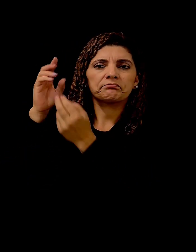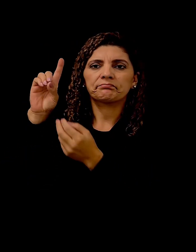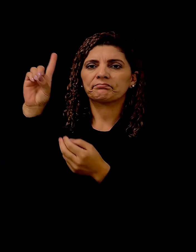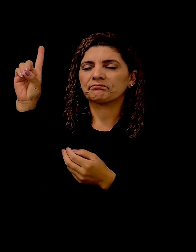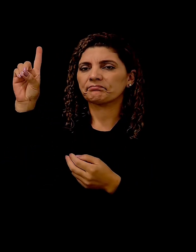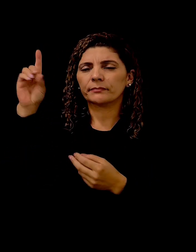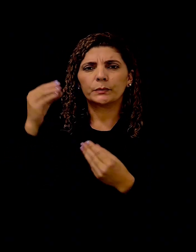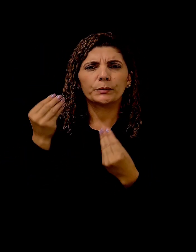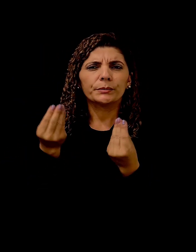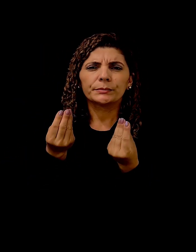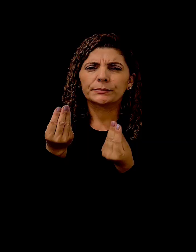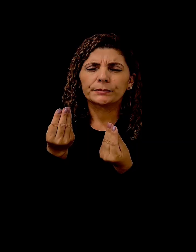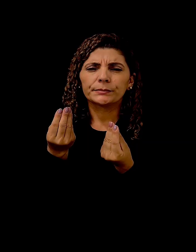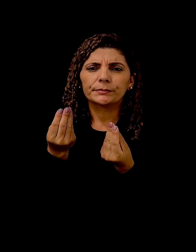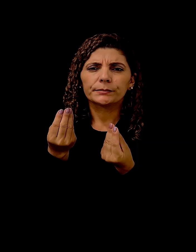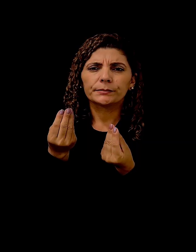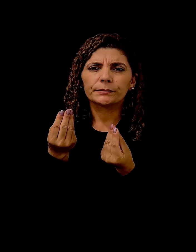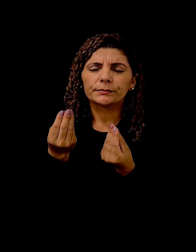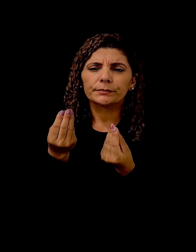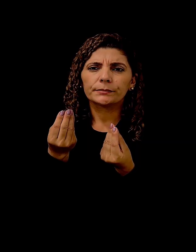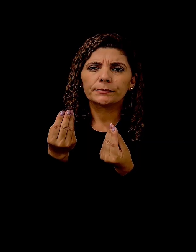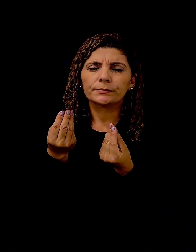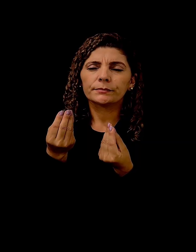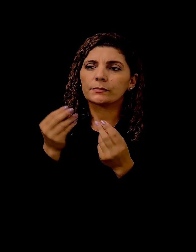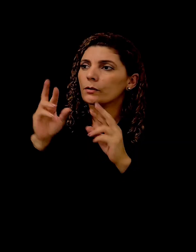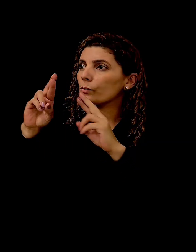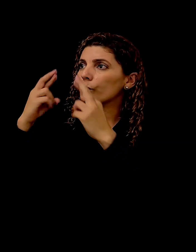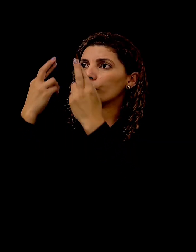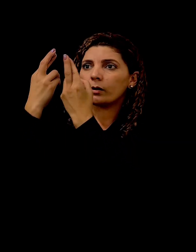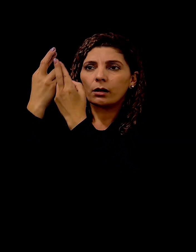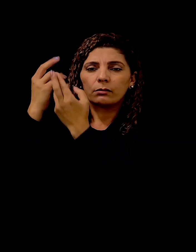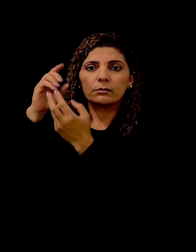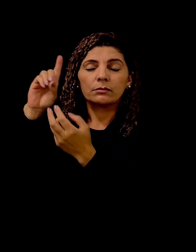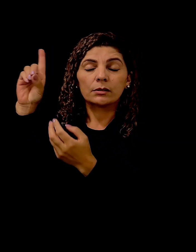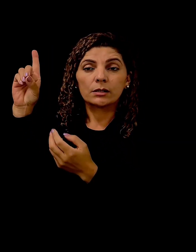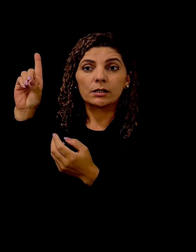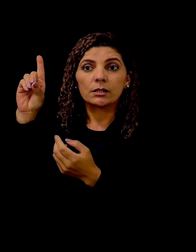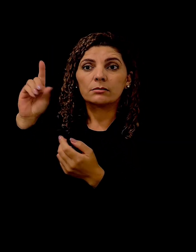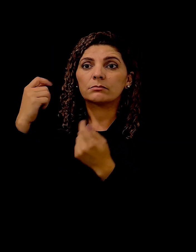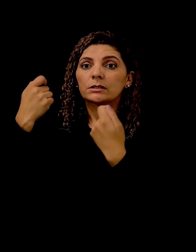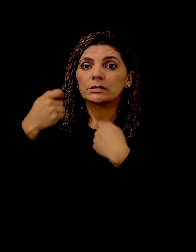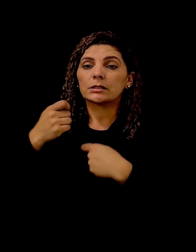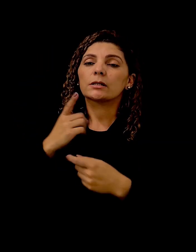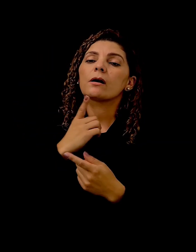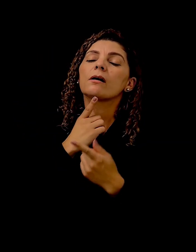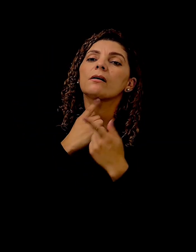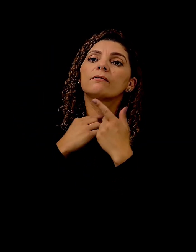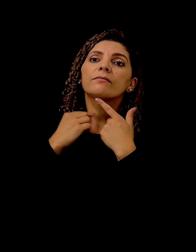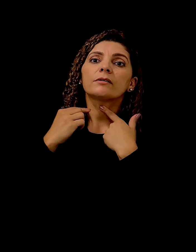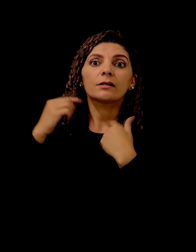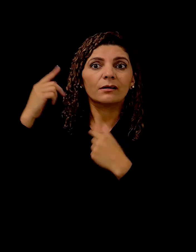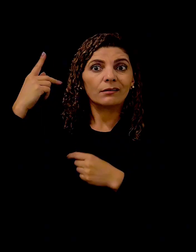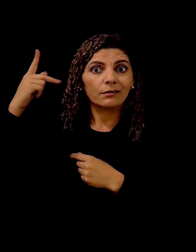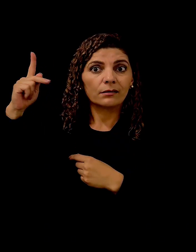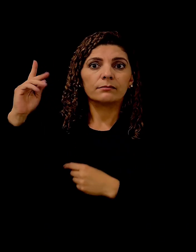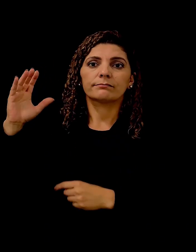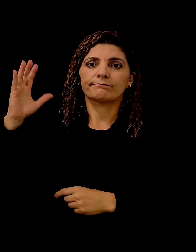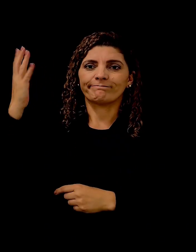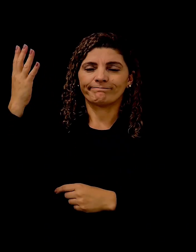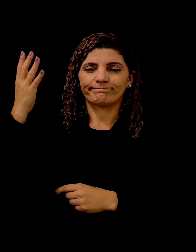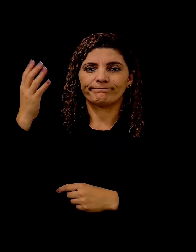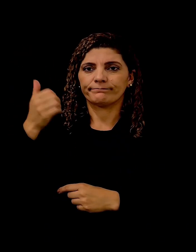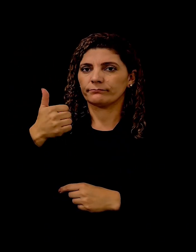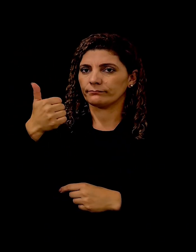o reino de Deus, a vontade é de Deus, é do rei, é do Senhor.